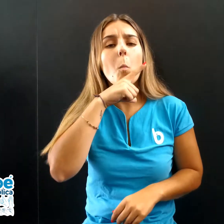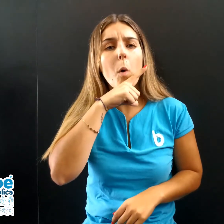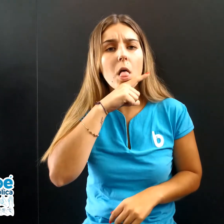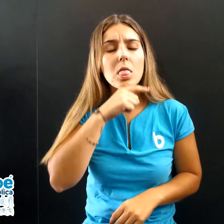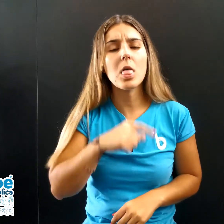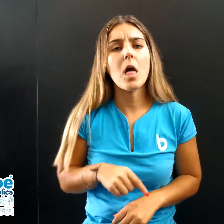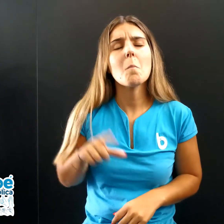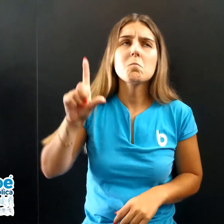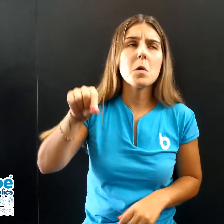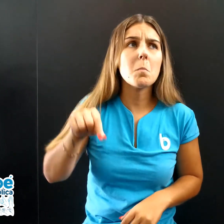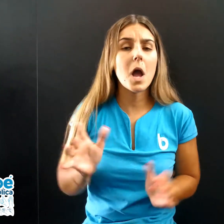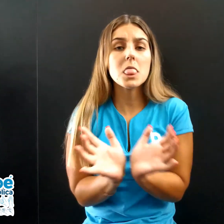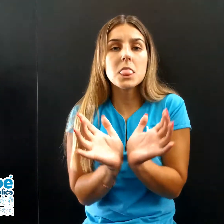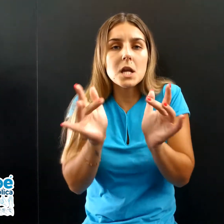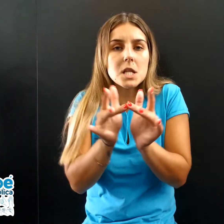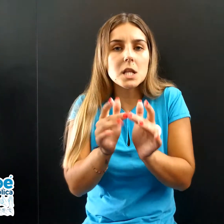e podem encontrar-nos também